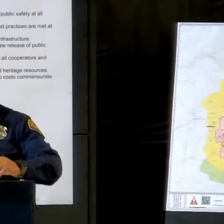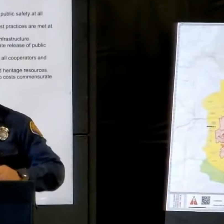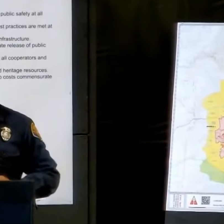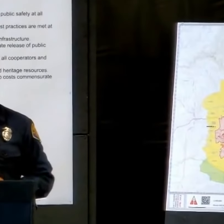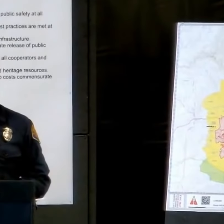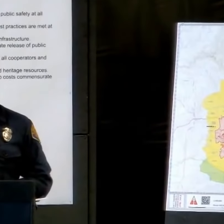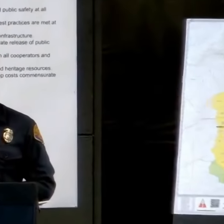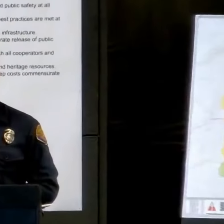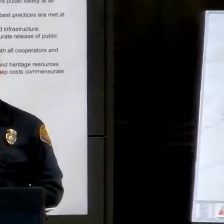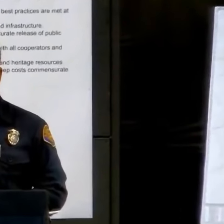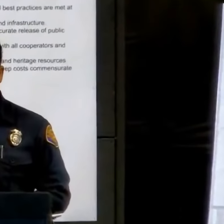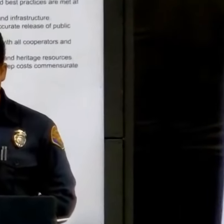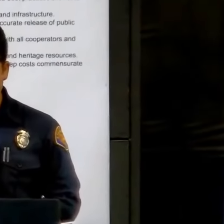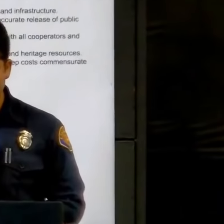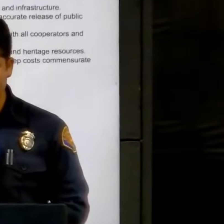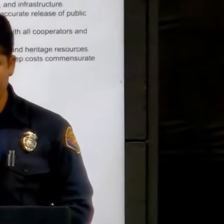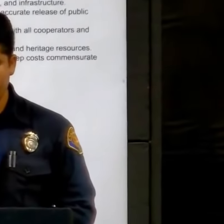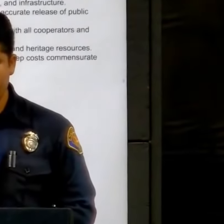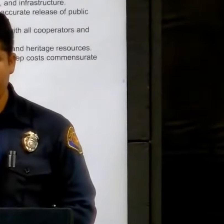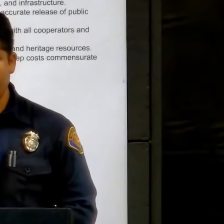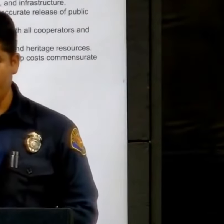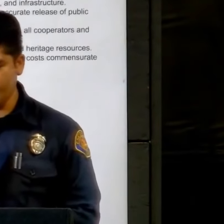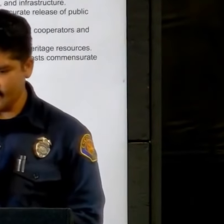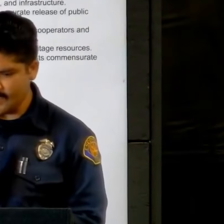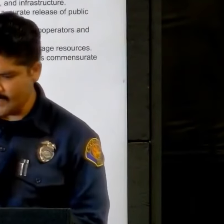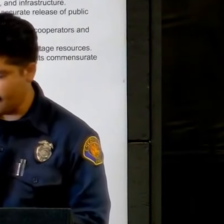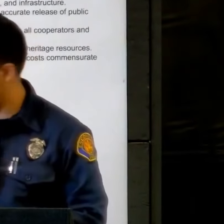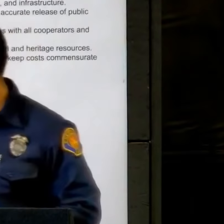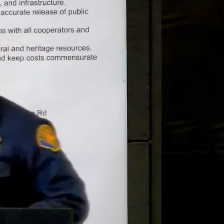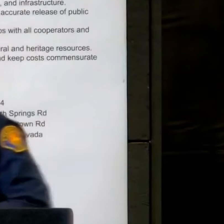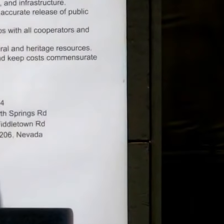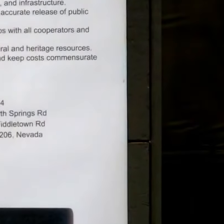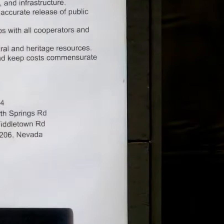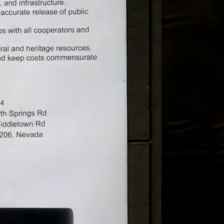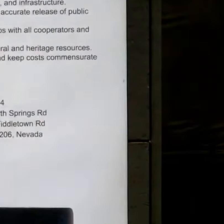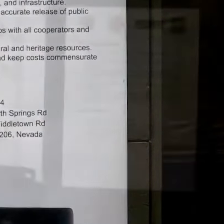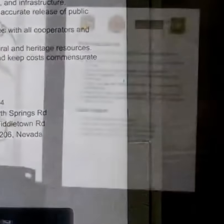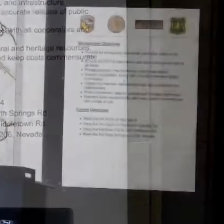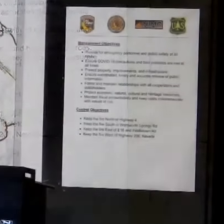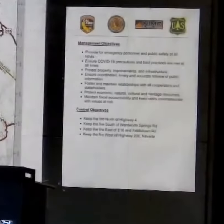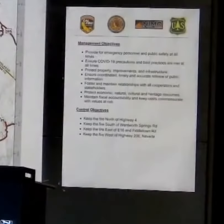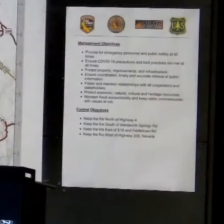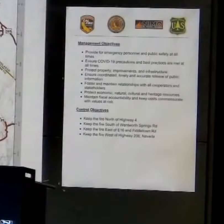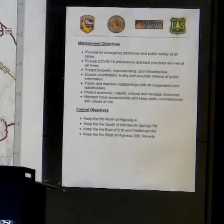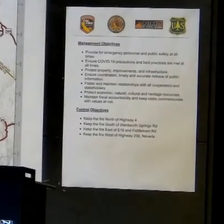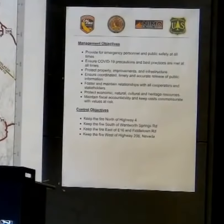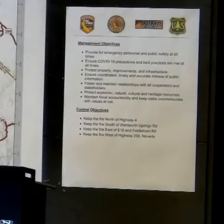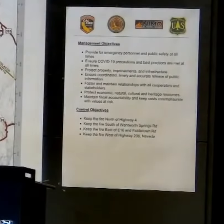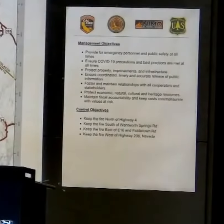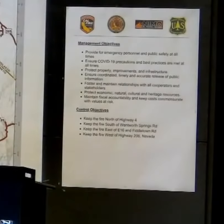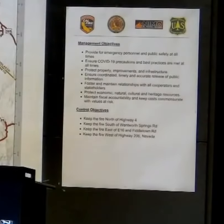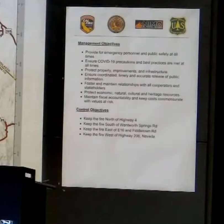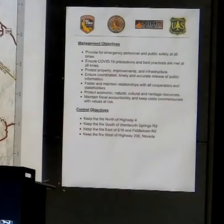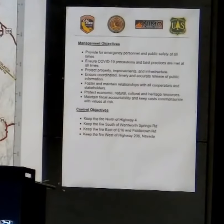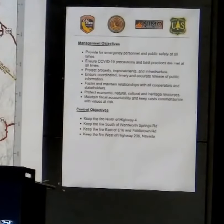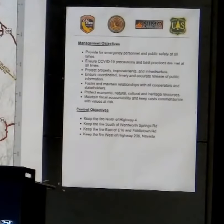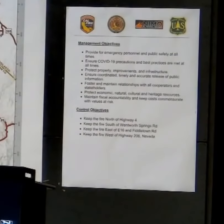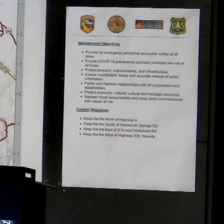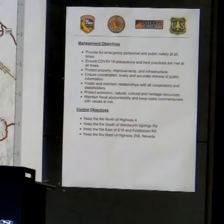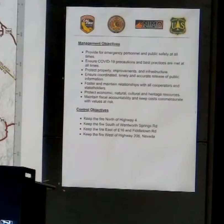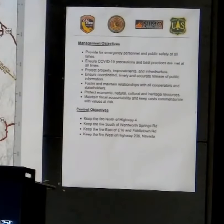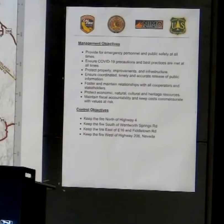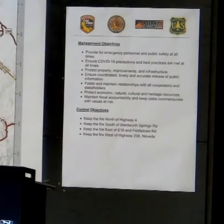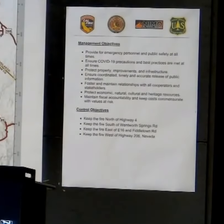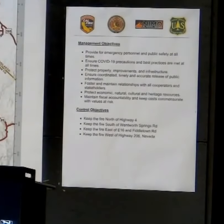el 1 de septiembre de este día. Si me siguen al mapa, tuvimos un día bueno. Como